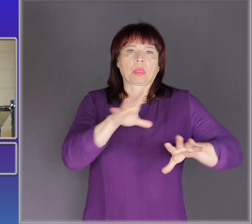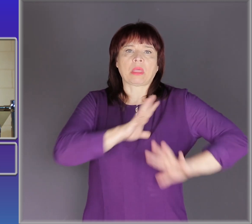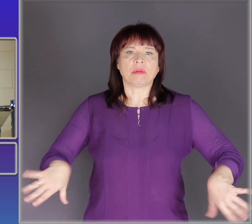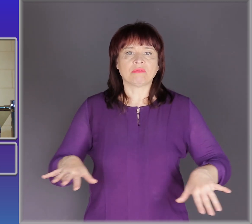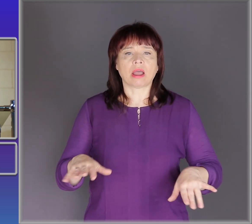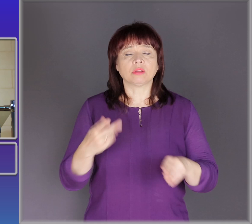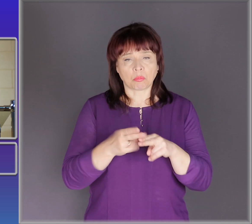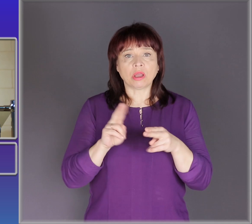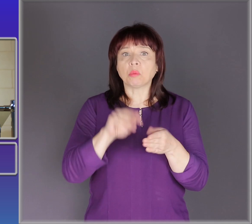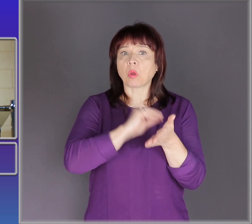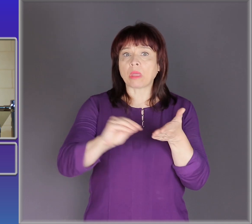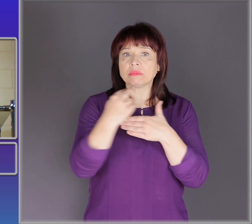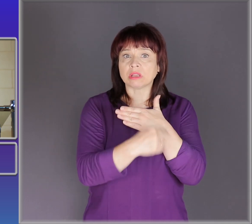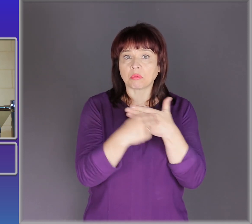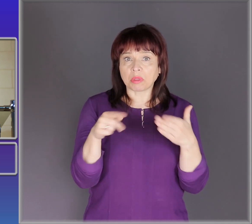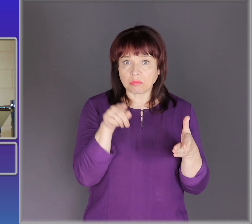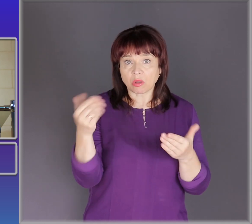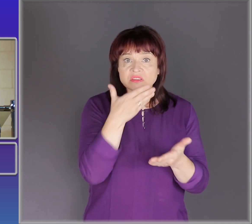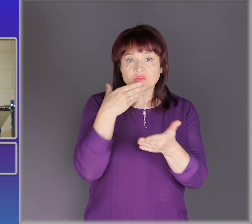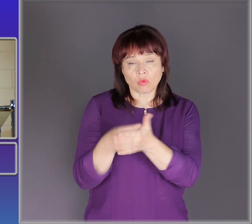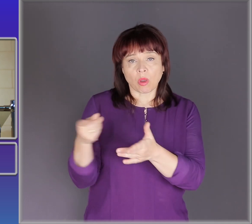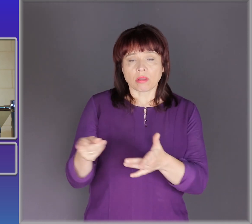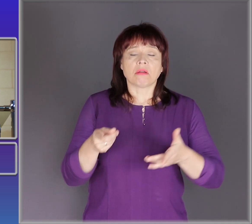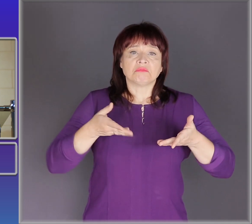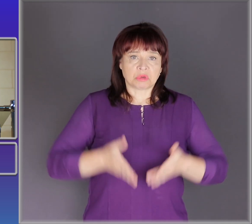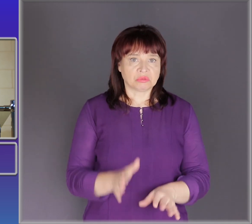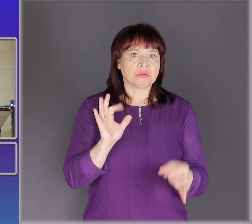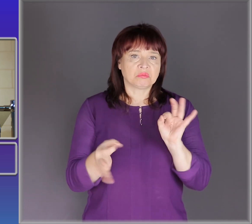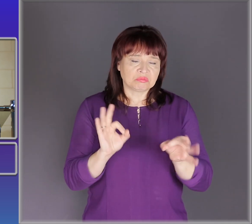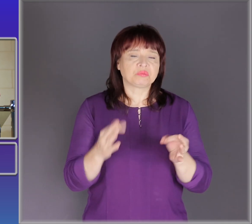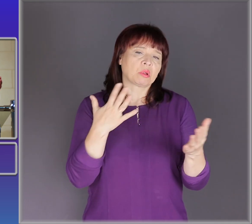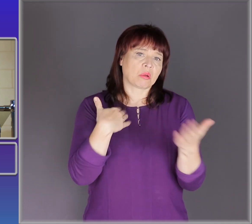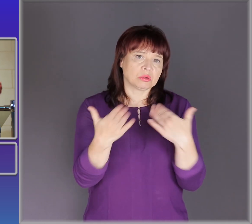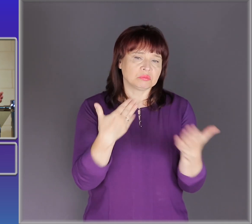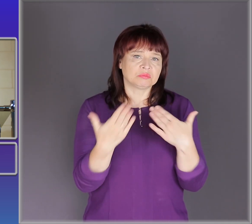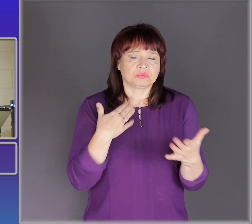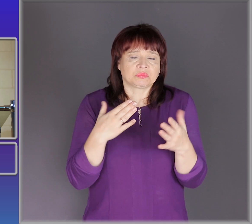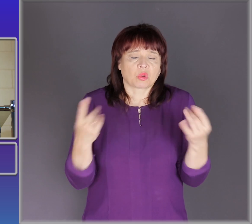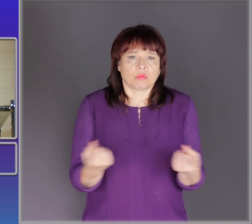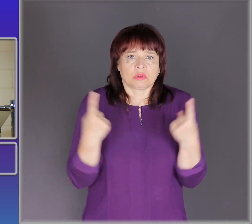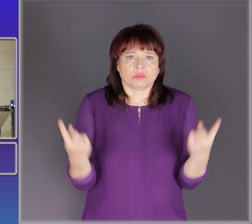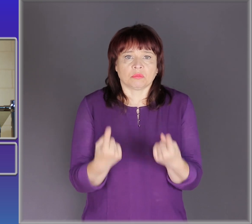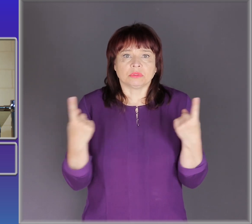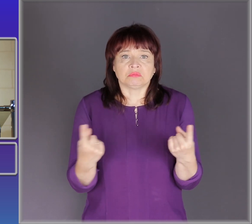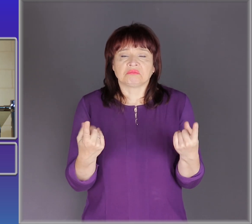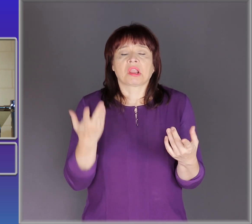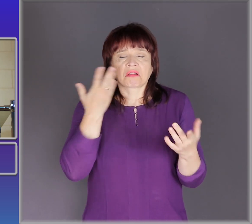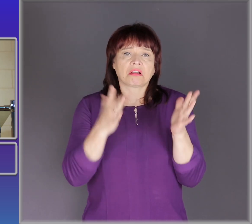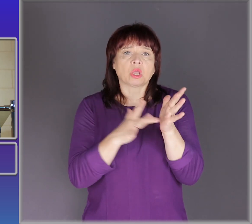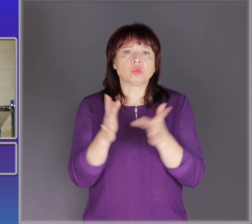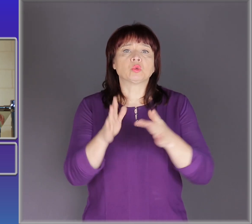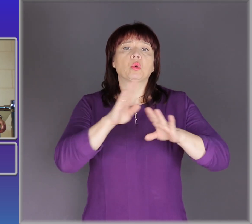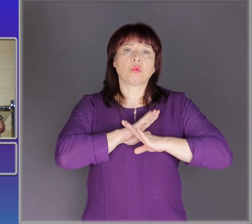поэтому рождение иисуса было нормальным хождение было естественным общение естественно составил все-все-все и